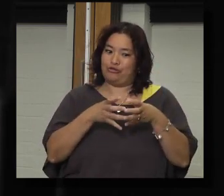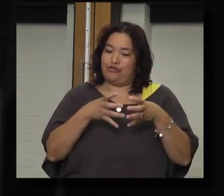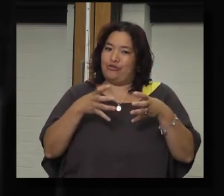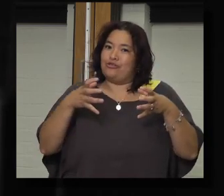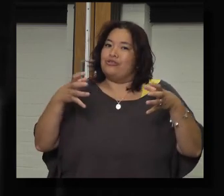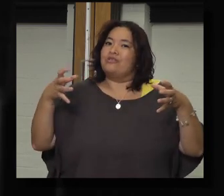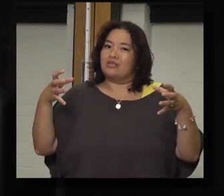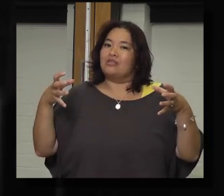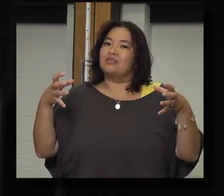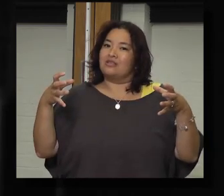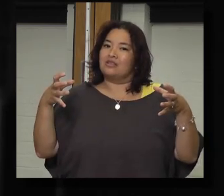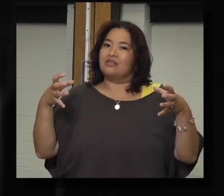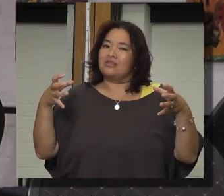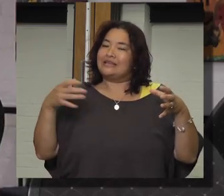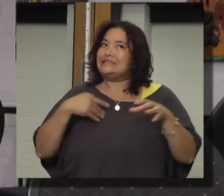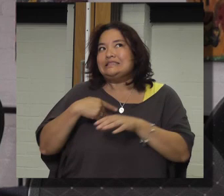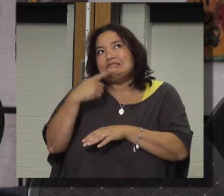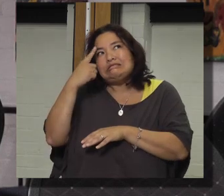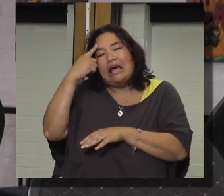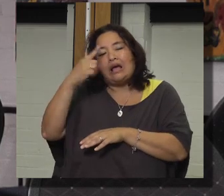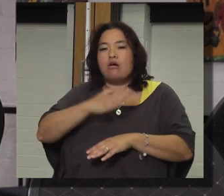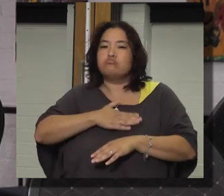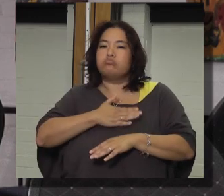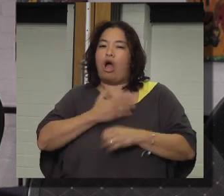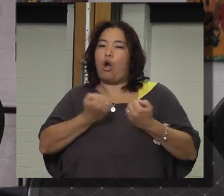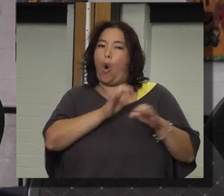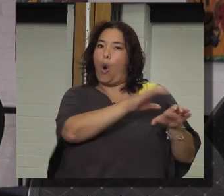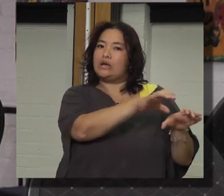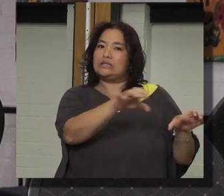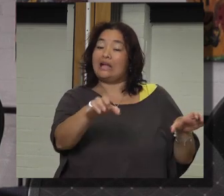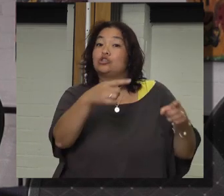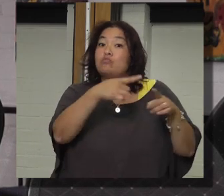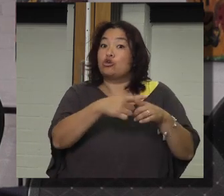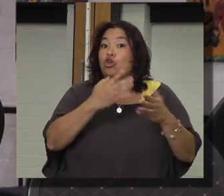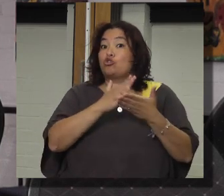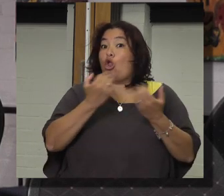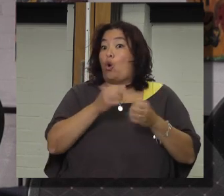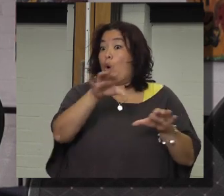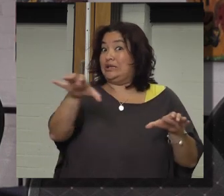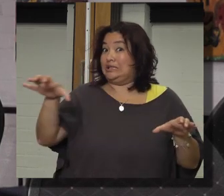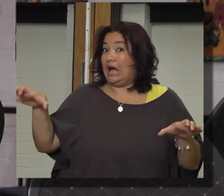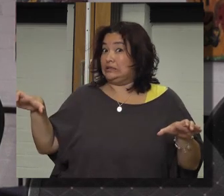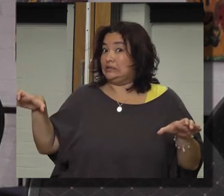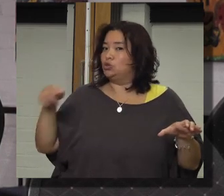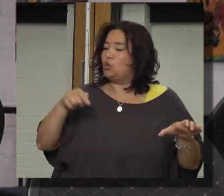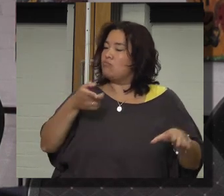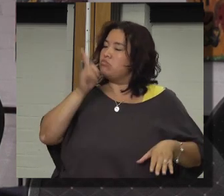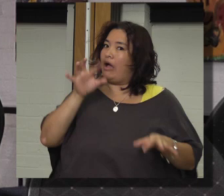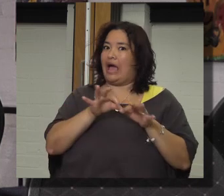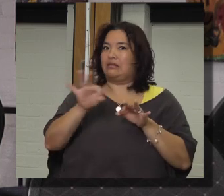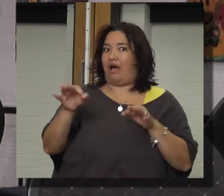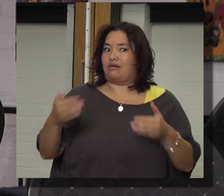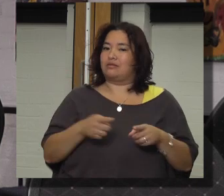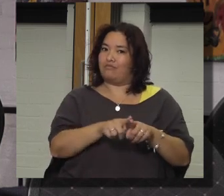gaan groeien, de Teletalkdiensten. Ik denk dat voor de belangenorganisaties en voor de tolkorganisaties wel een